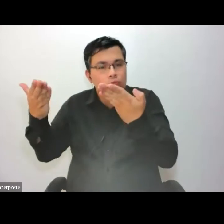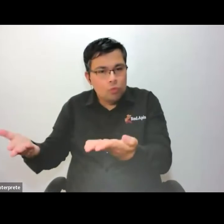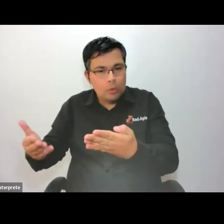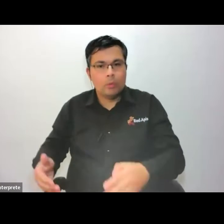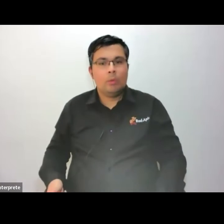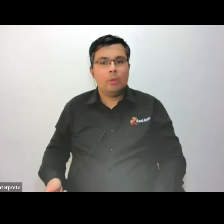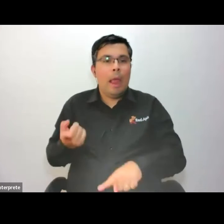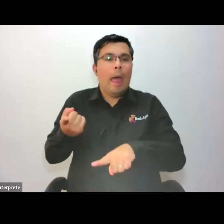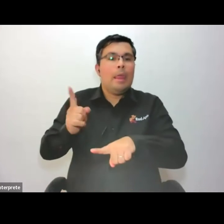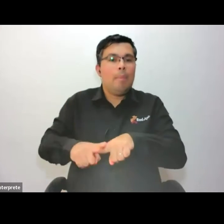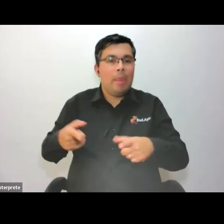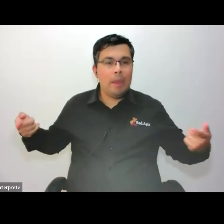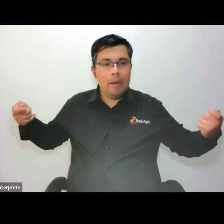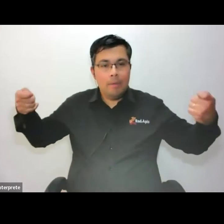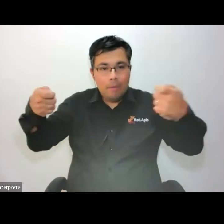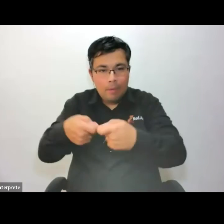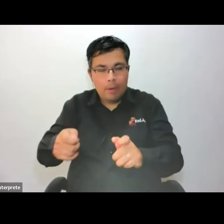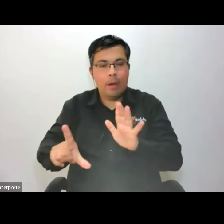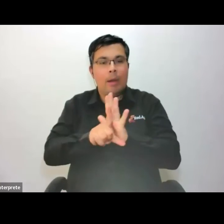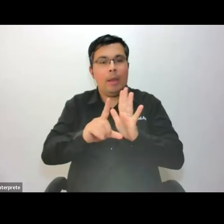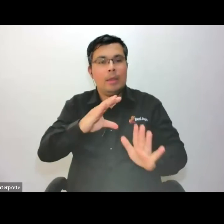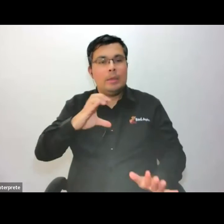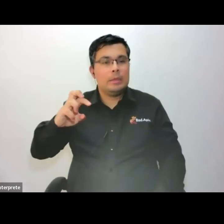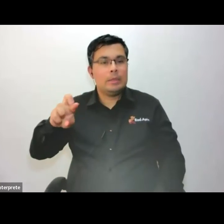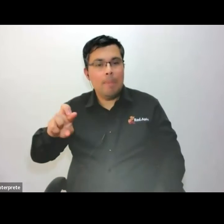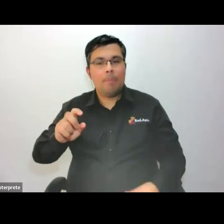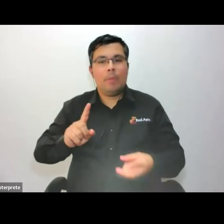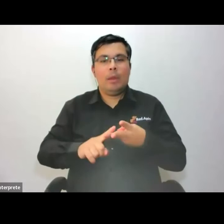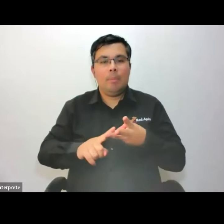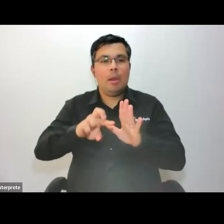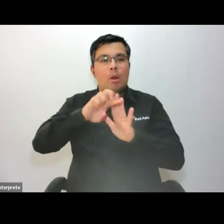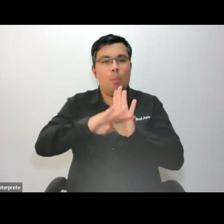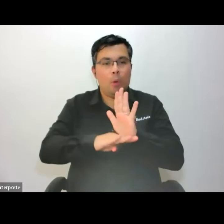de la ley CEP y de los programas de integración escolar.